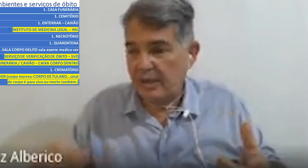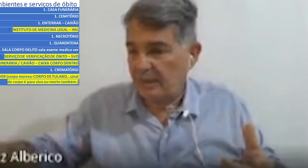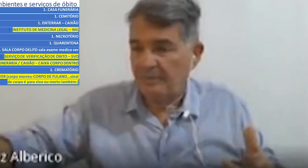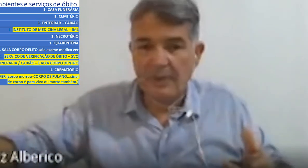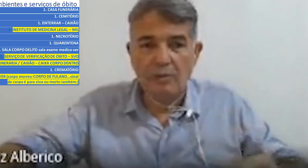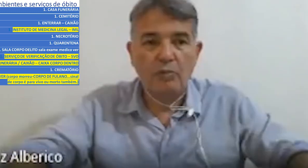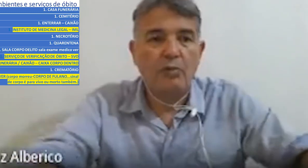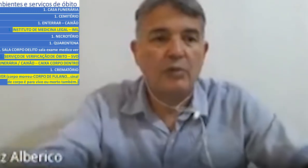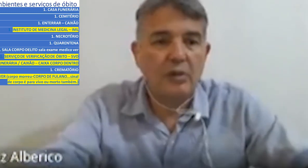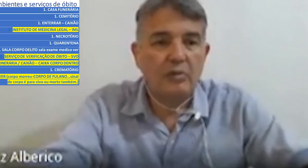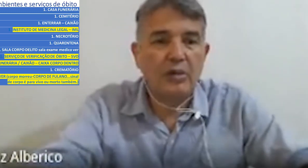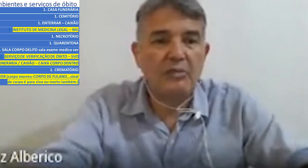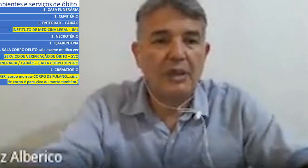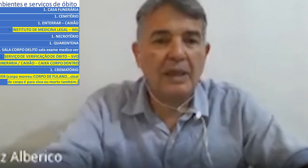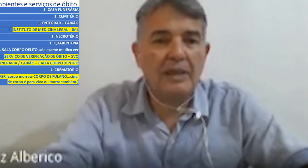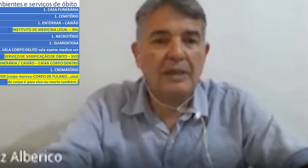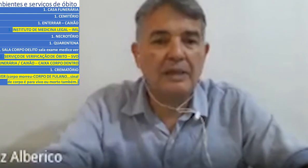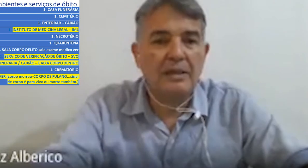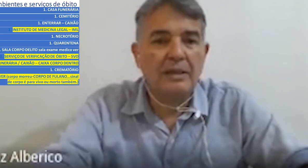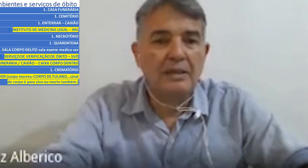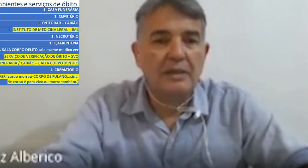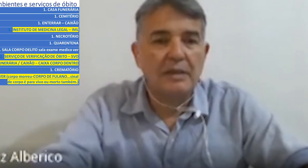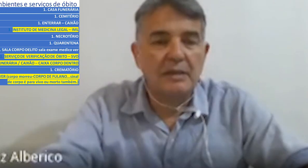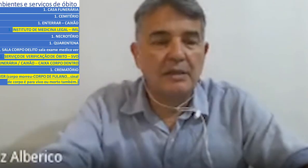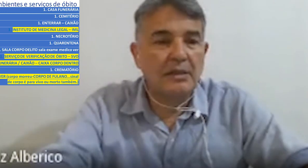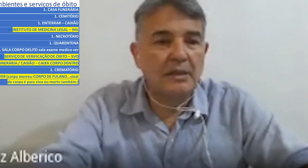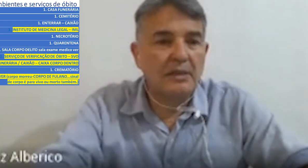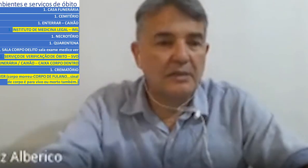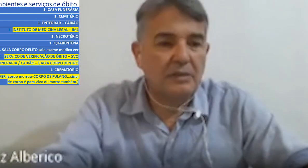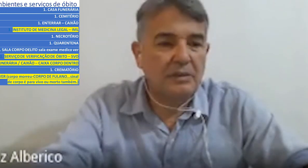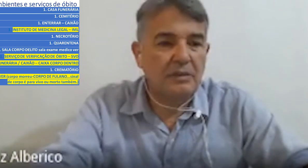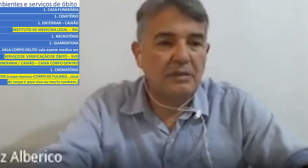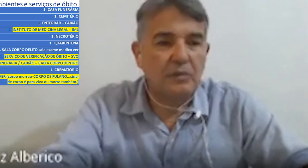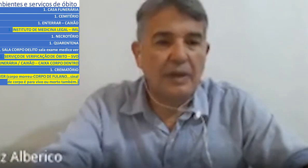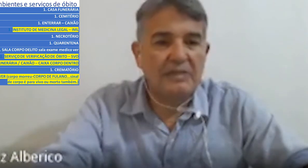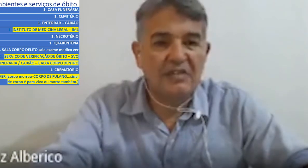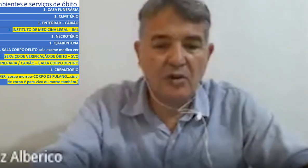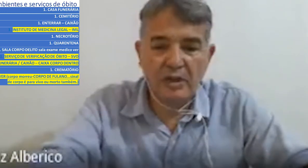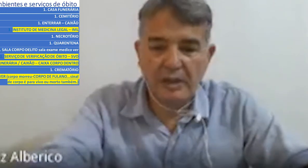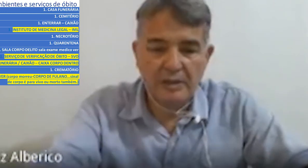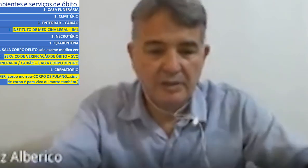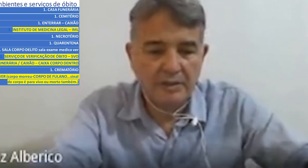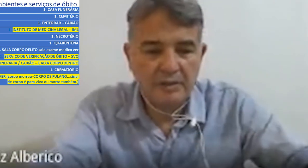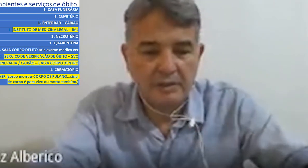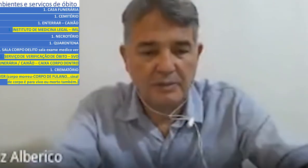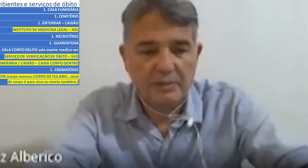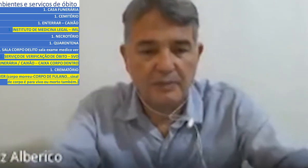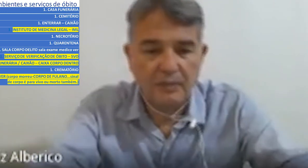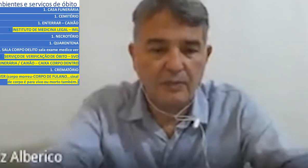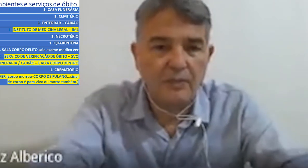explicar o IML e o SVO, né?